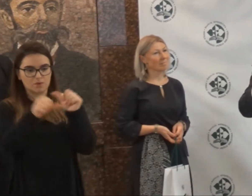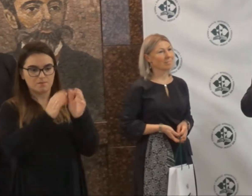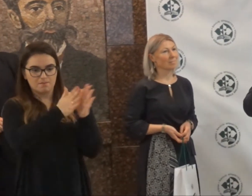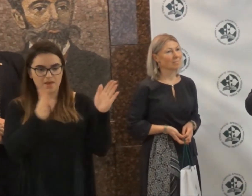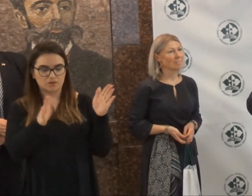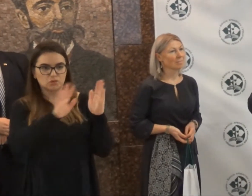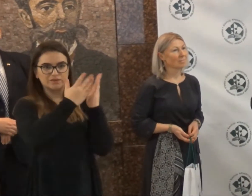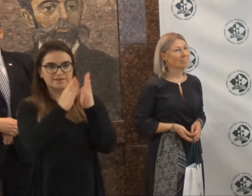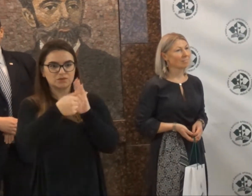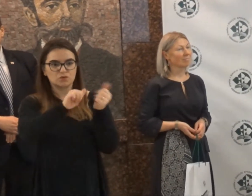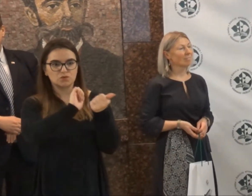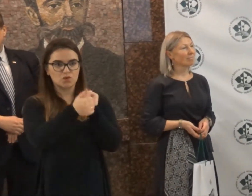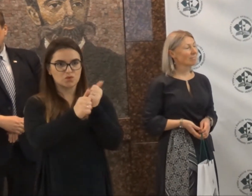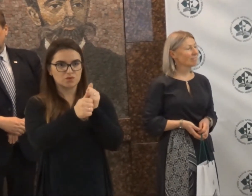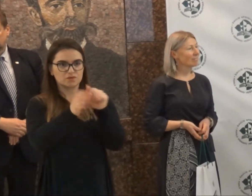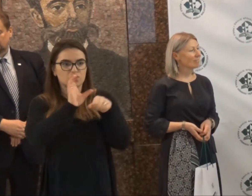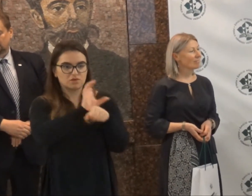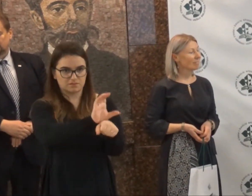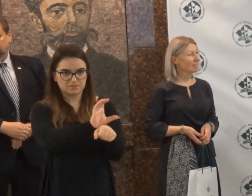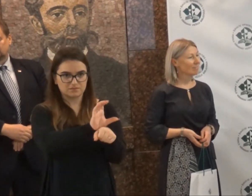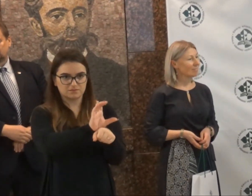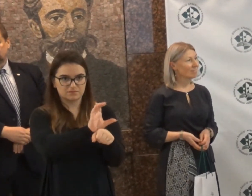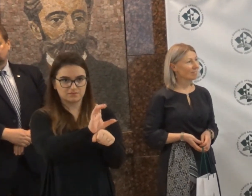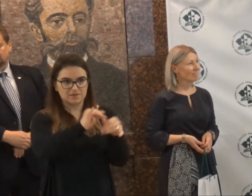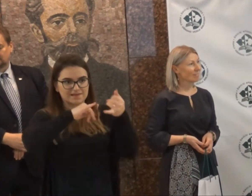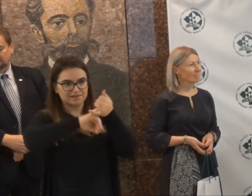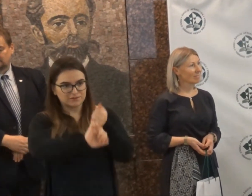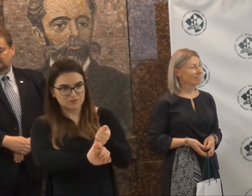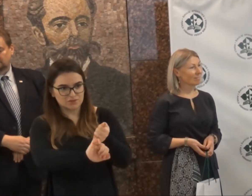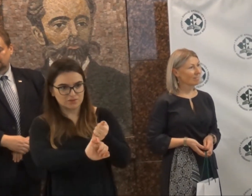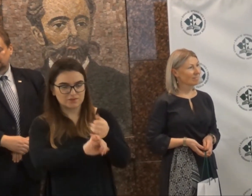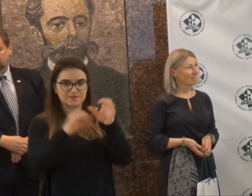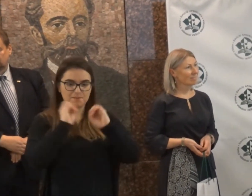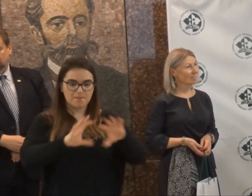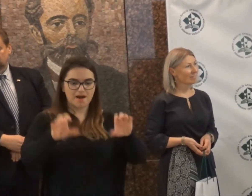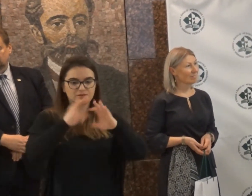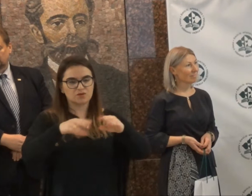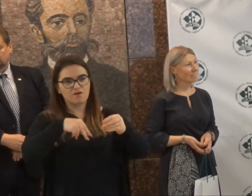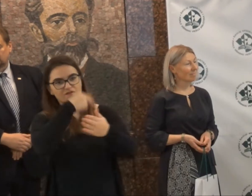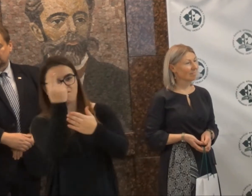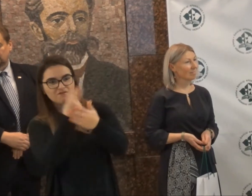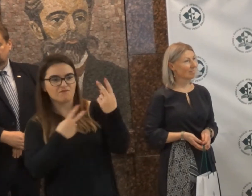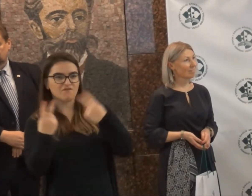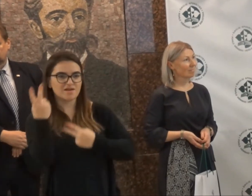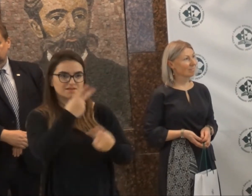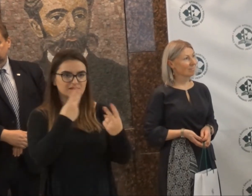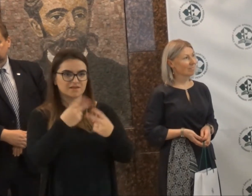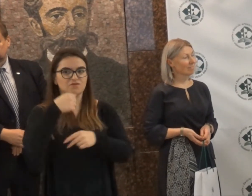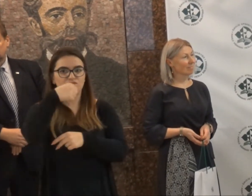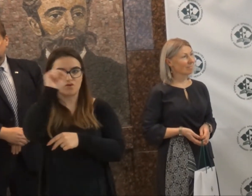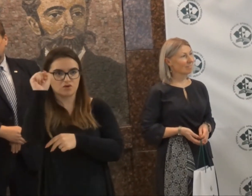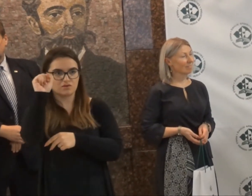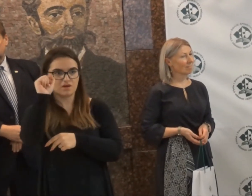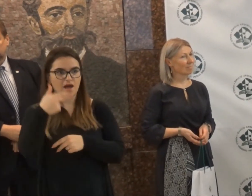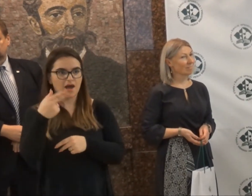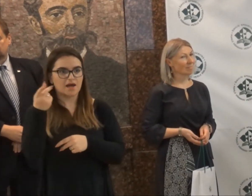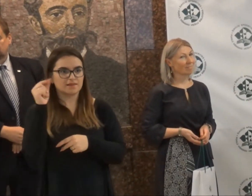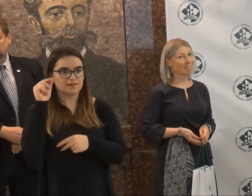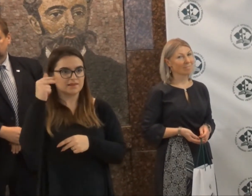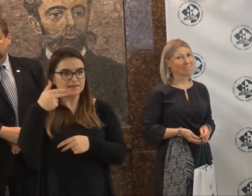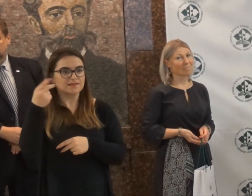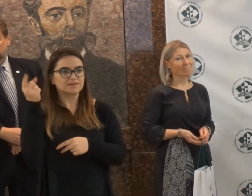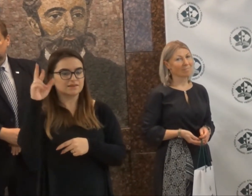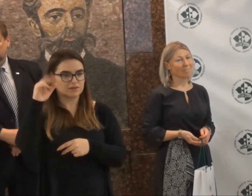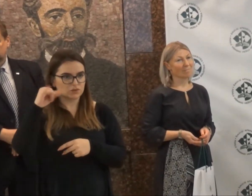2017-2018 metų knygos konkurso nominacijos istorijos pasakojimas vaizdais nugalėtojui Andriui Seselskui